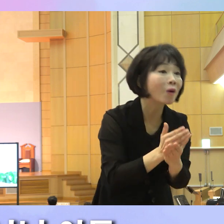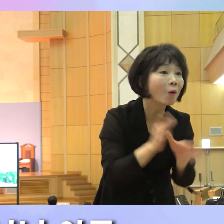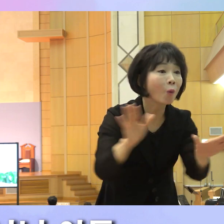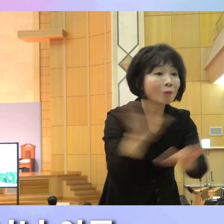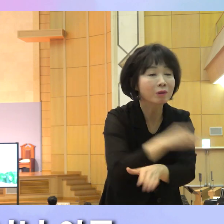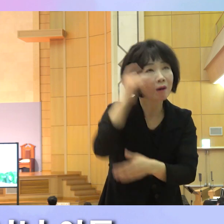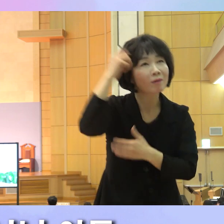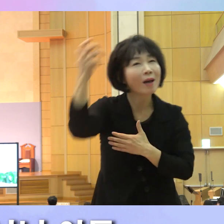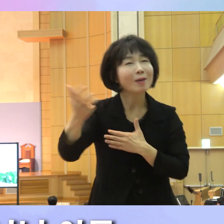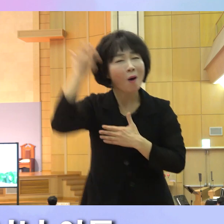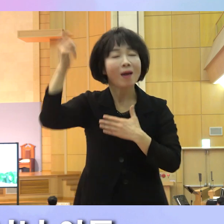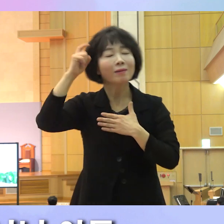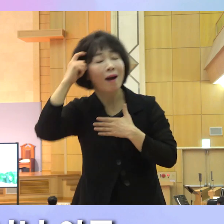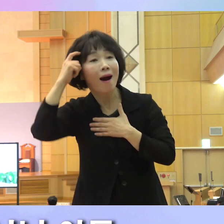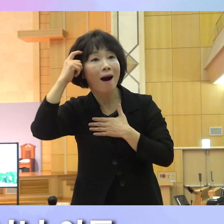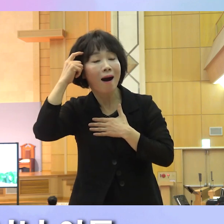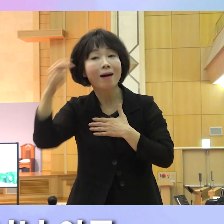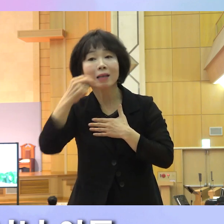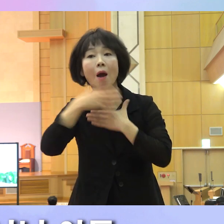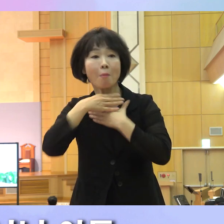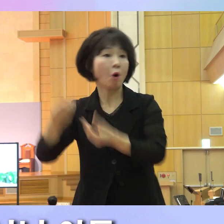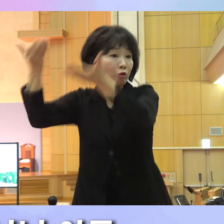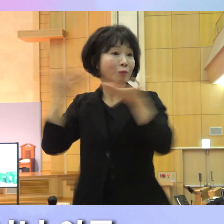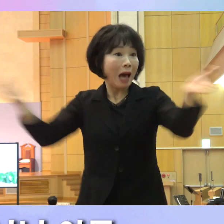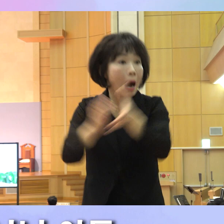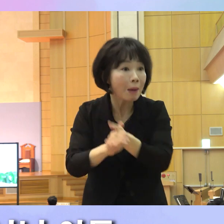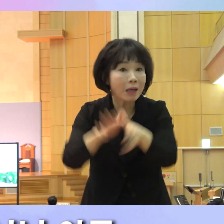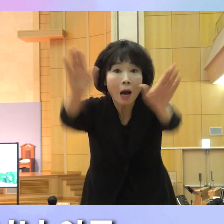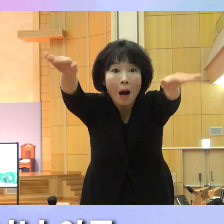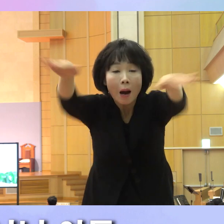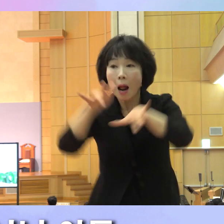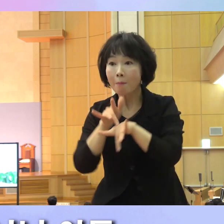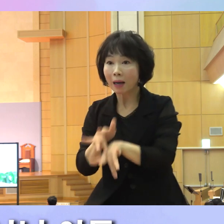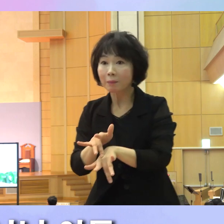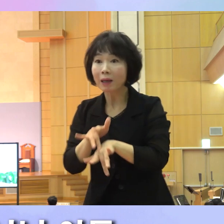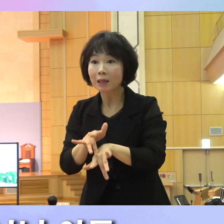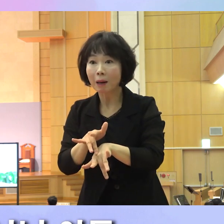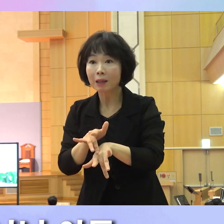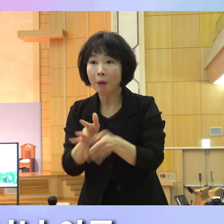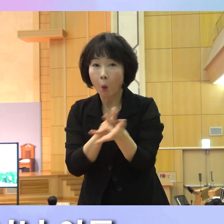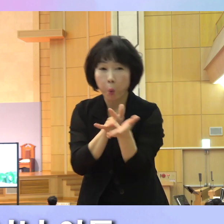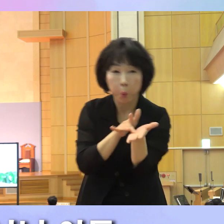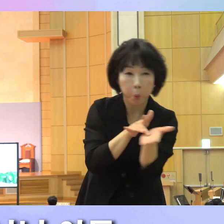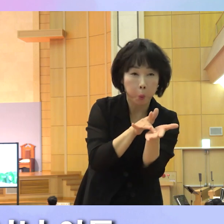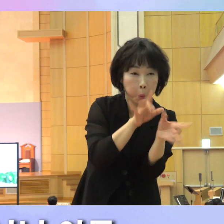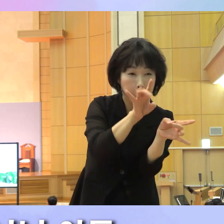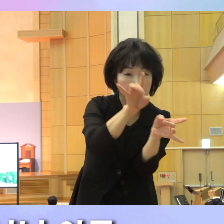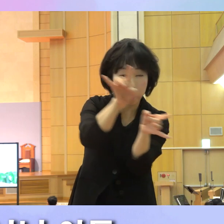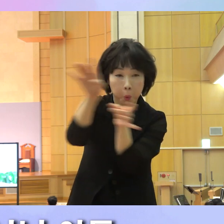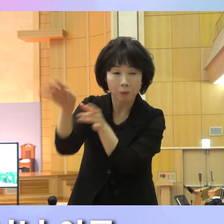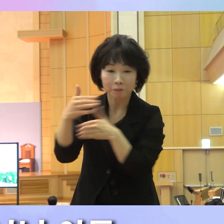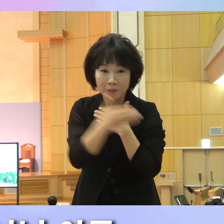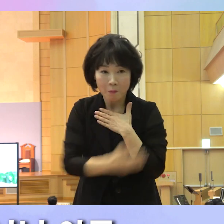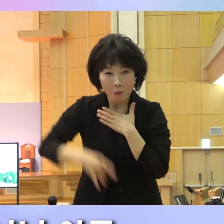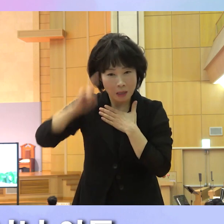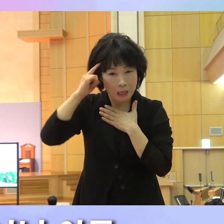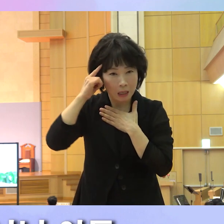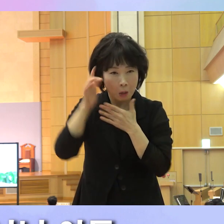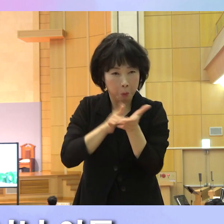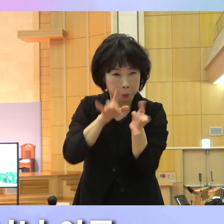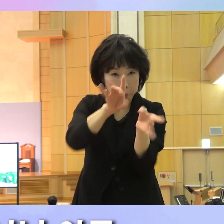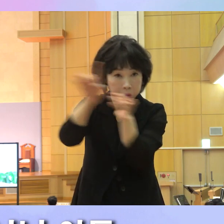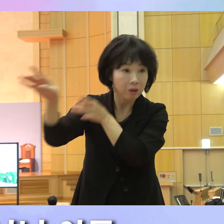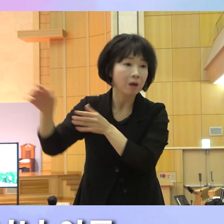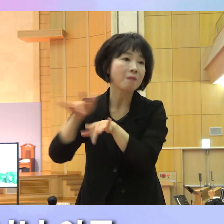생각하면 마귀가 역사하는 거죠. 자꾸 마귀는 육신적인 생각을 하게 해서 육신적으로 우리를 끌고 가서 육신적으로